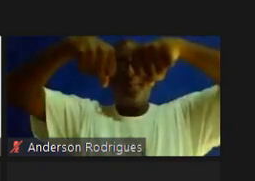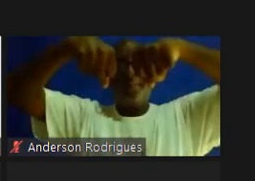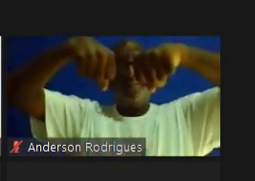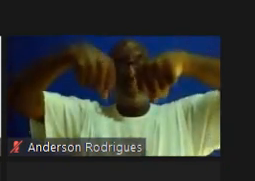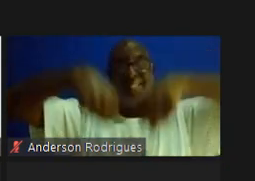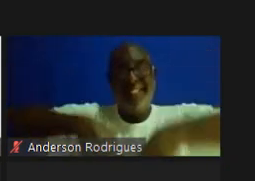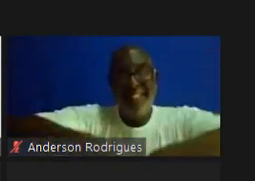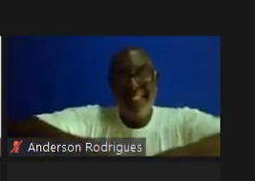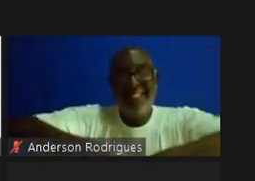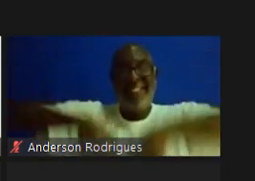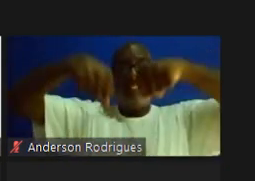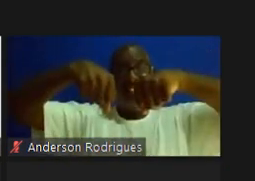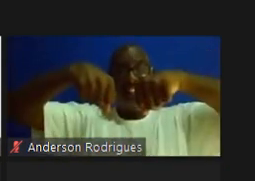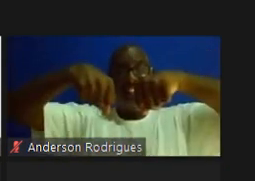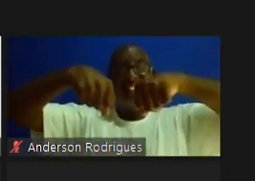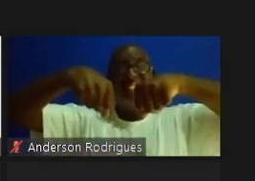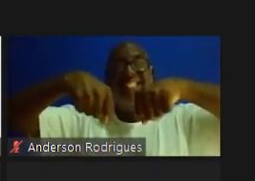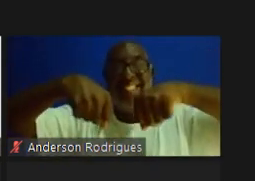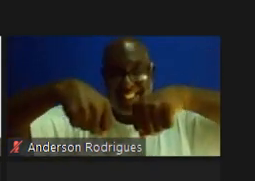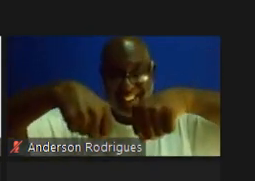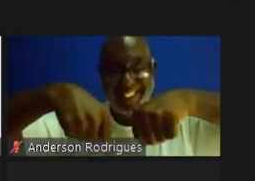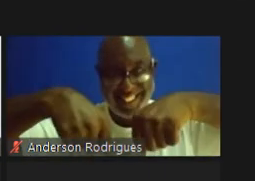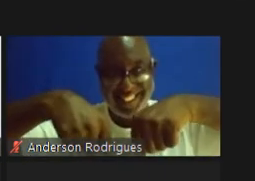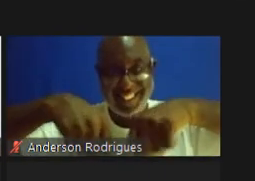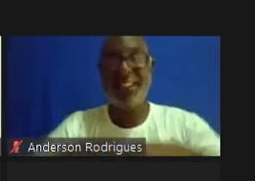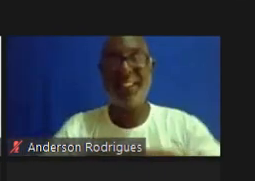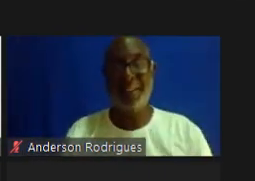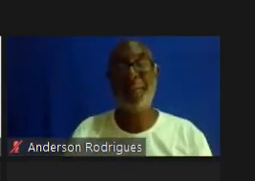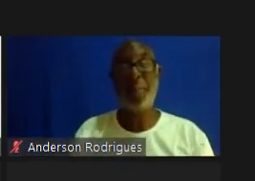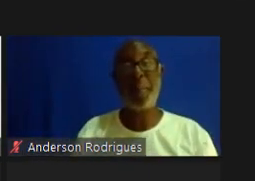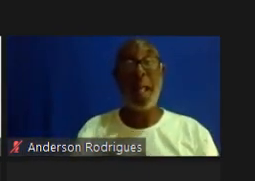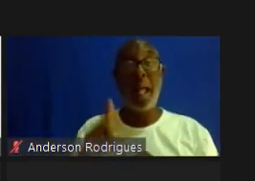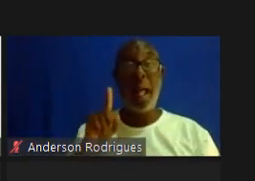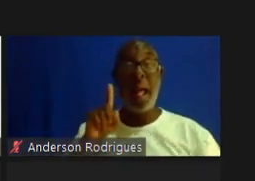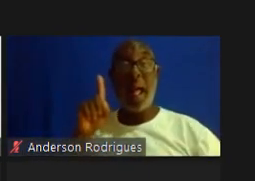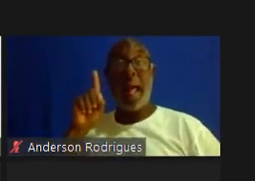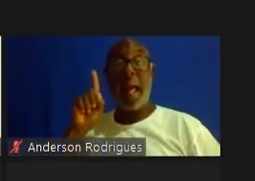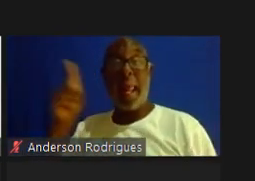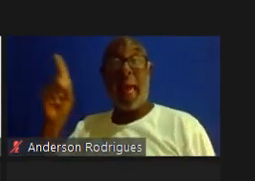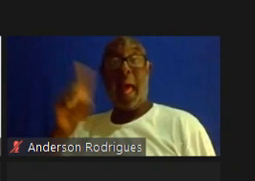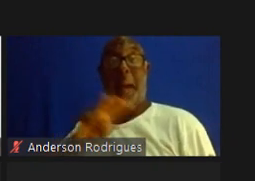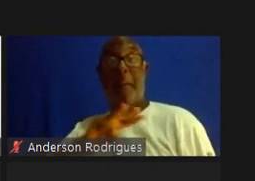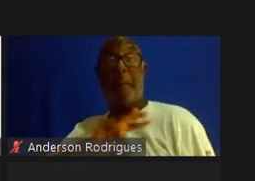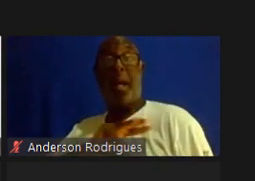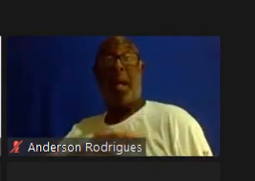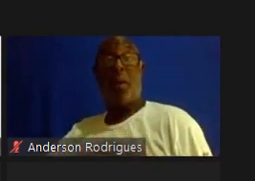onde eu moro, nós utilizamos esse sinal referente à palavra mandioca.